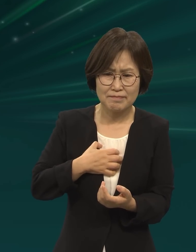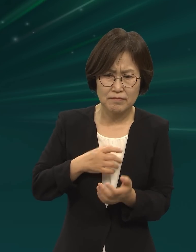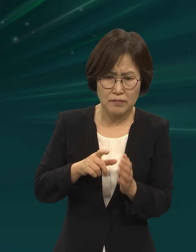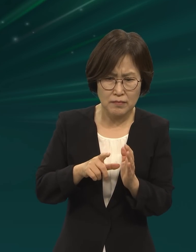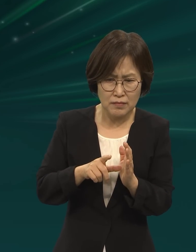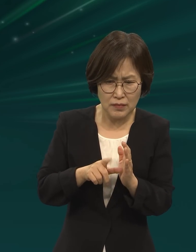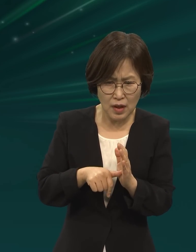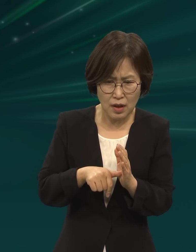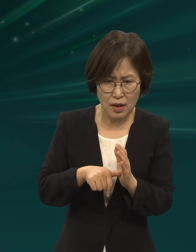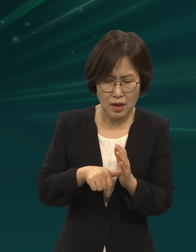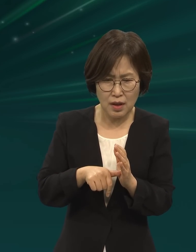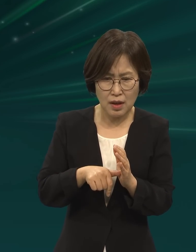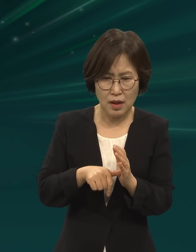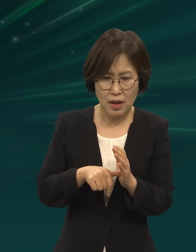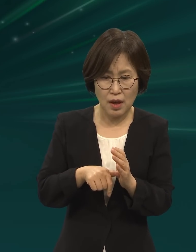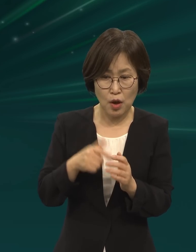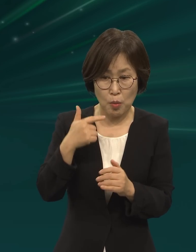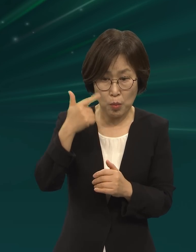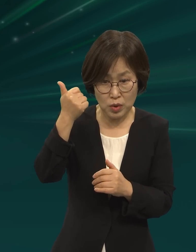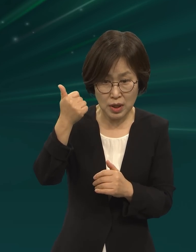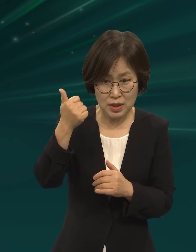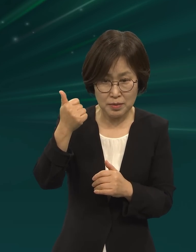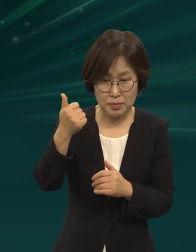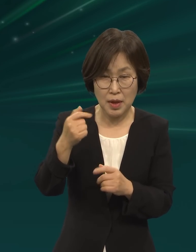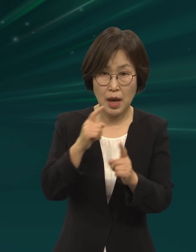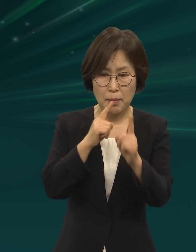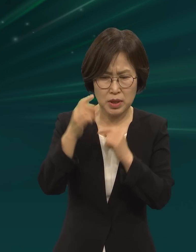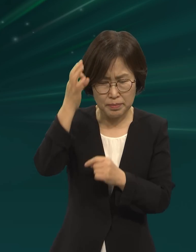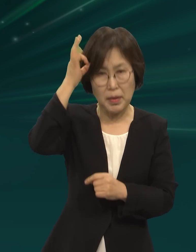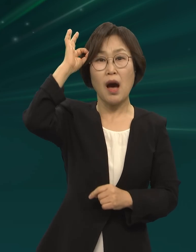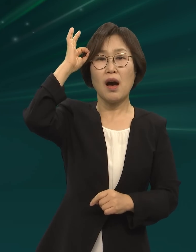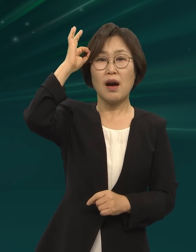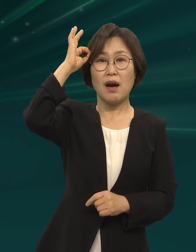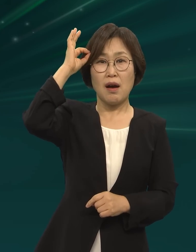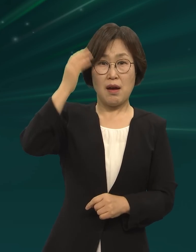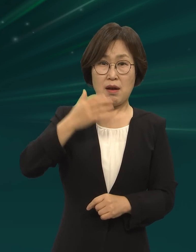그때 다녔던 교회 목사님의 그 말씀이 기억나게 합니다.